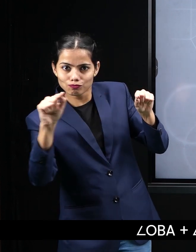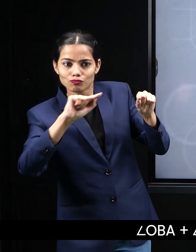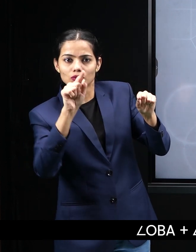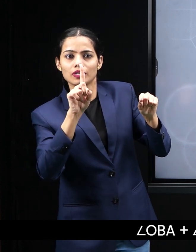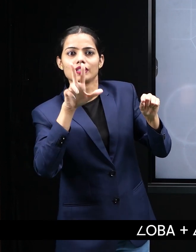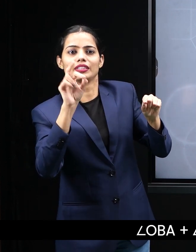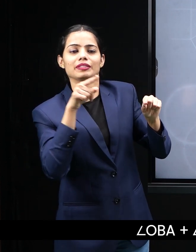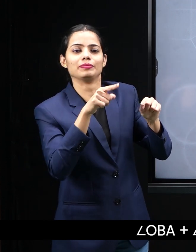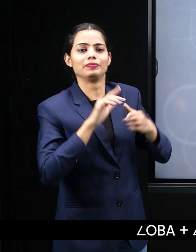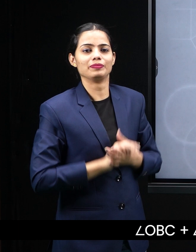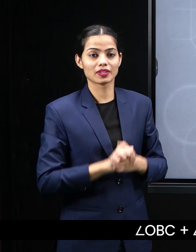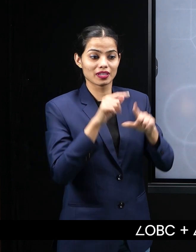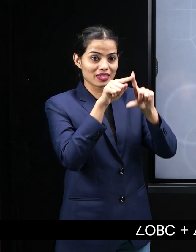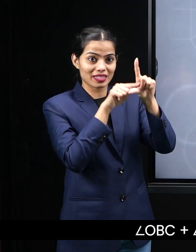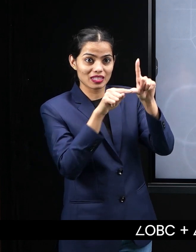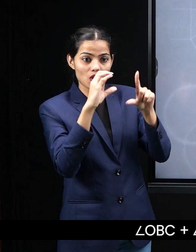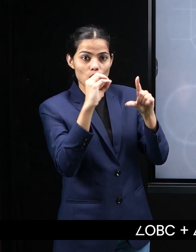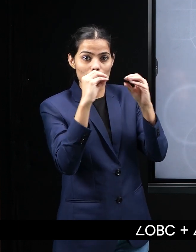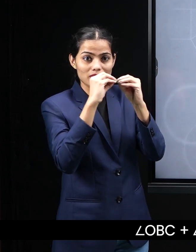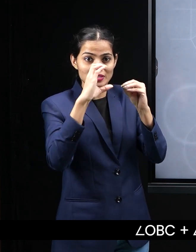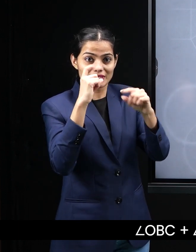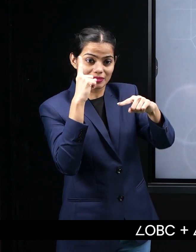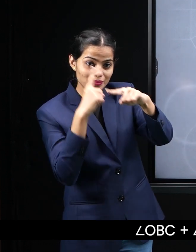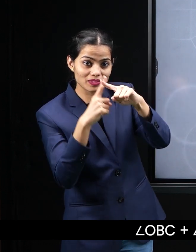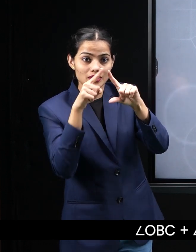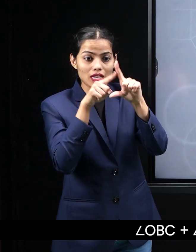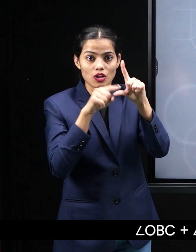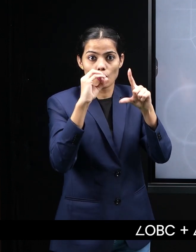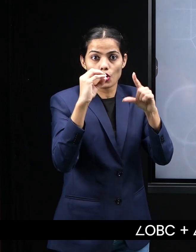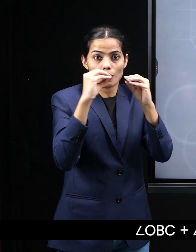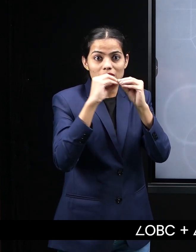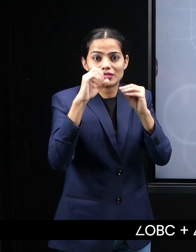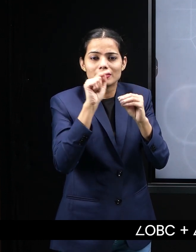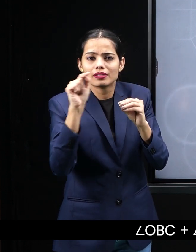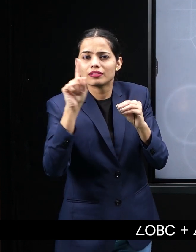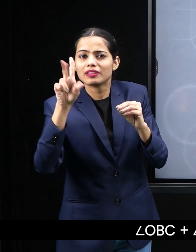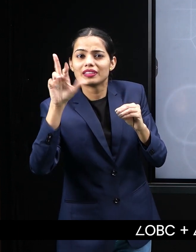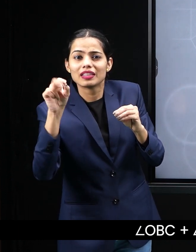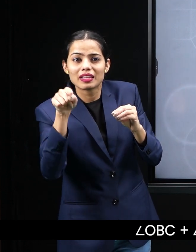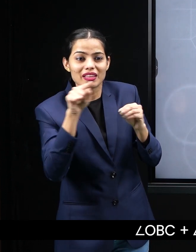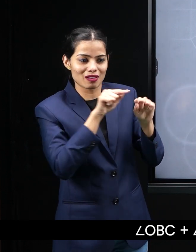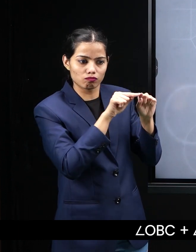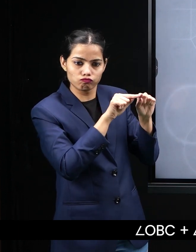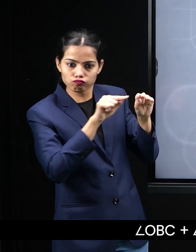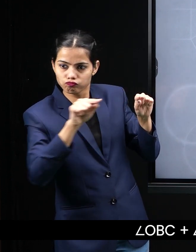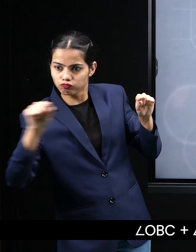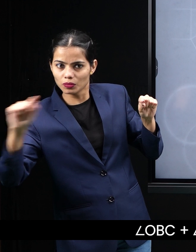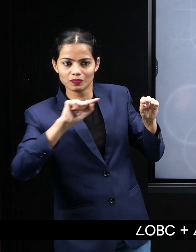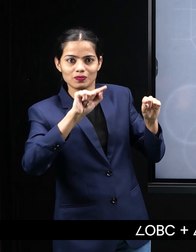ರೇಖೀಯ ಜೋಡಿ. ಆಂಗಲ್ ಒಬಿಸಿ ಆಂಗಲ್ ಒಬಿಸಿ 180 ಡಿಗ್ರಿ. ಇಂದಿನಿಂದ